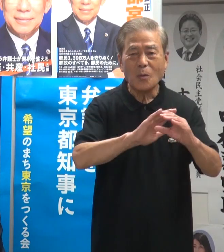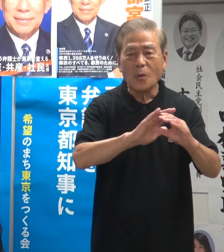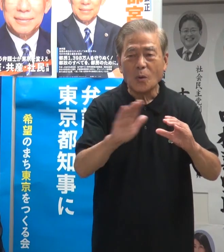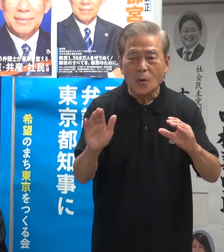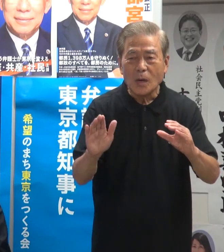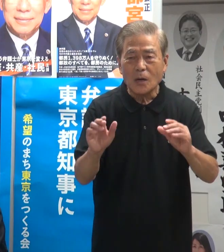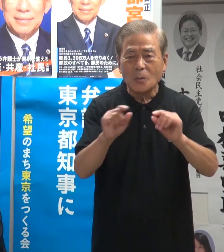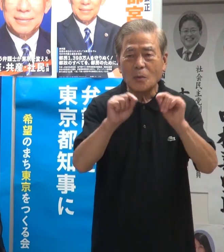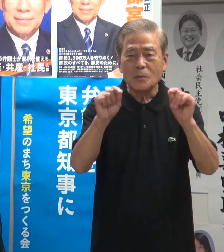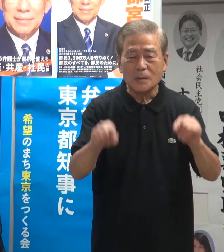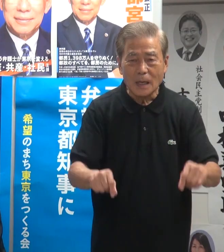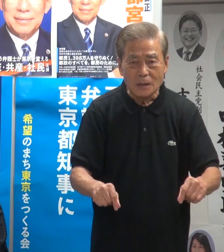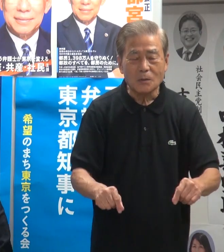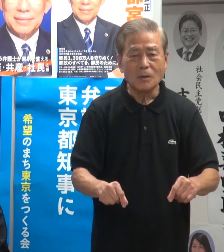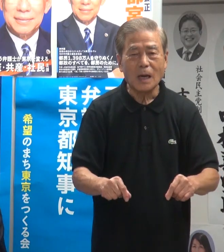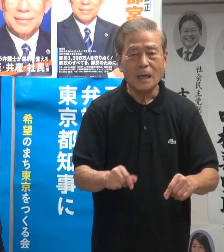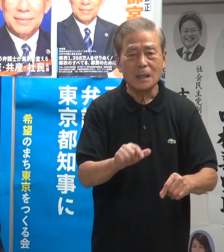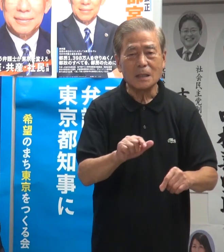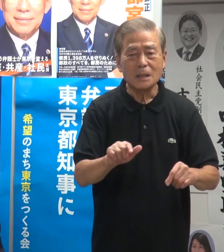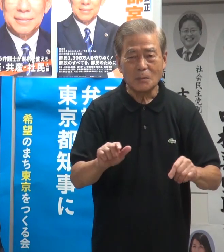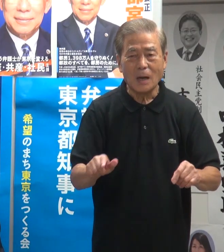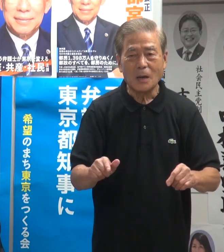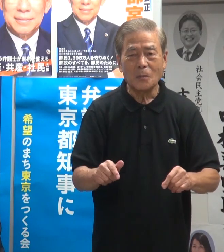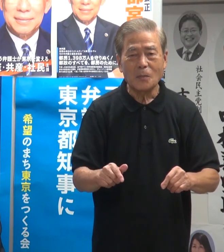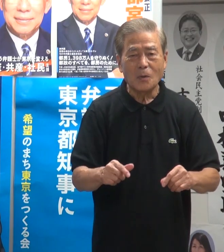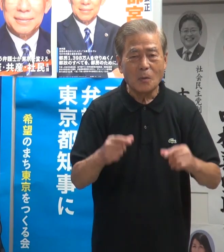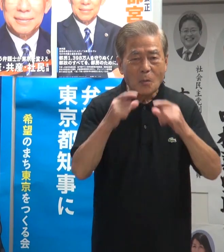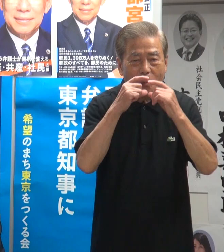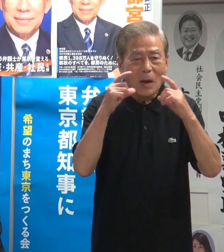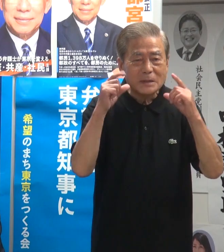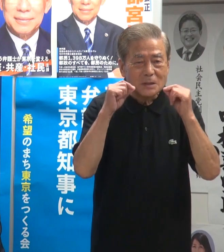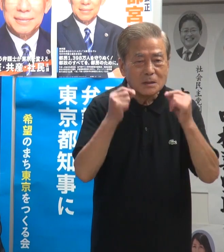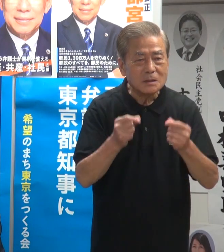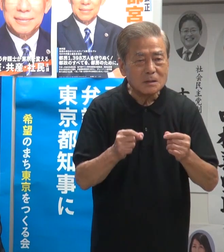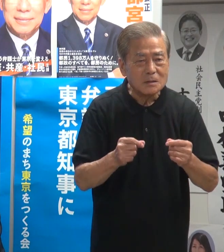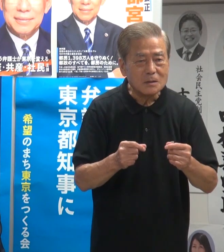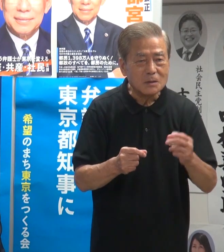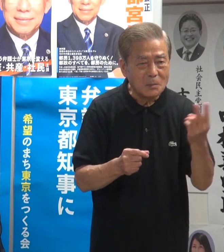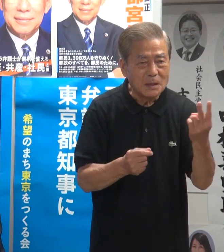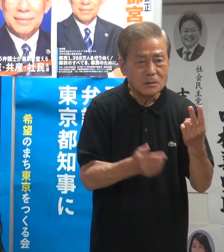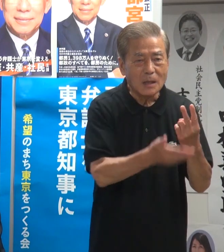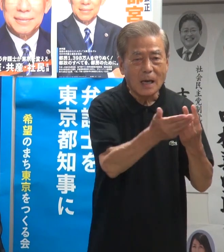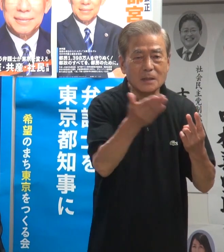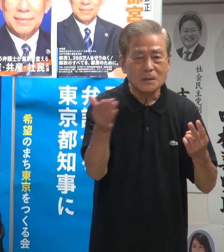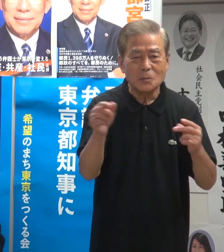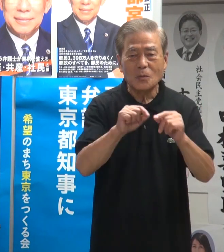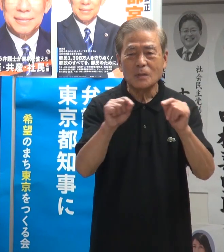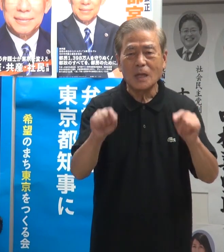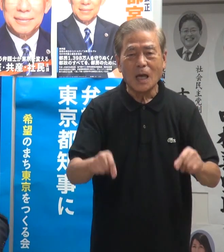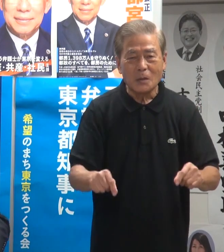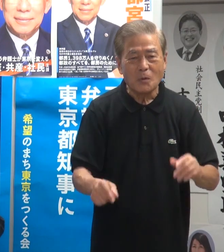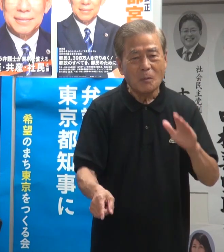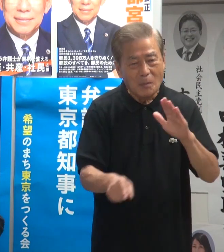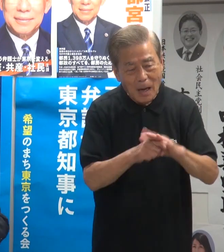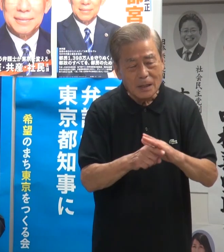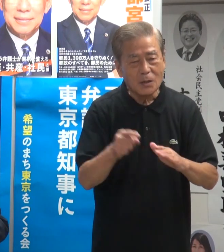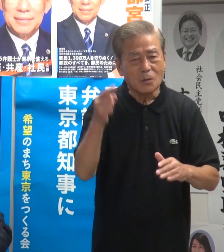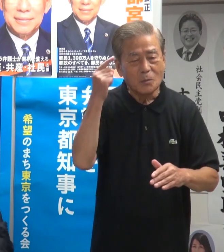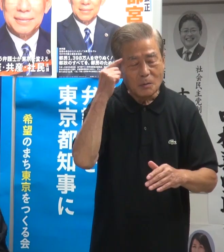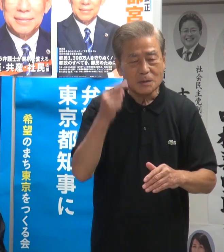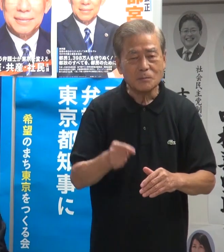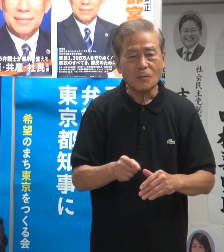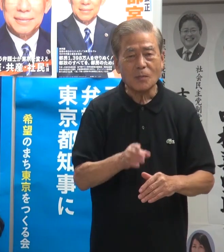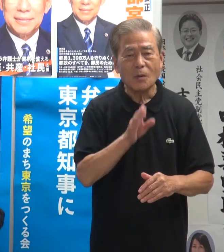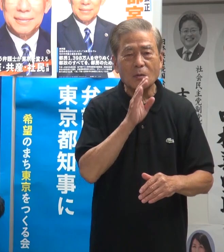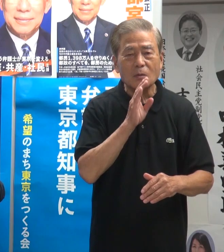枚を配るって発想、短絡的な発想ですね。そういう人たちの生活とうめき声を